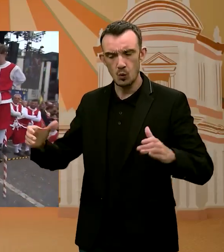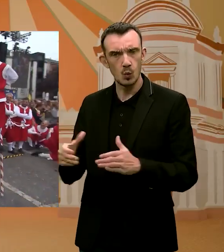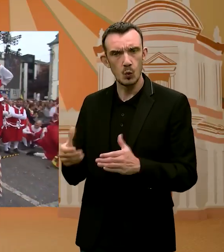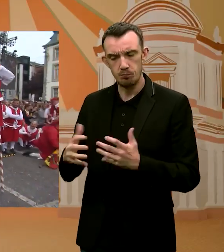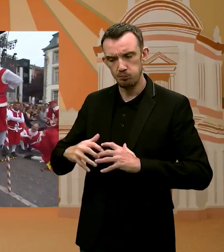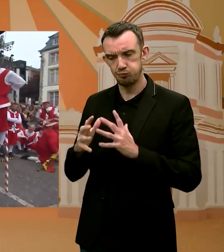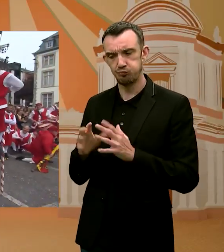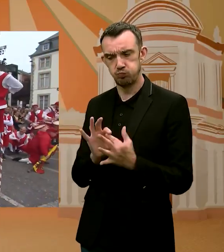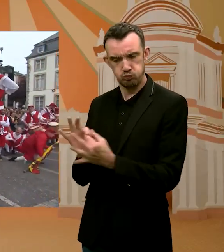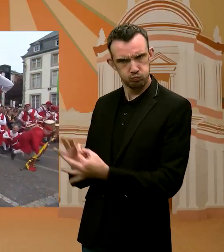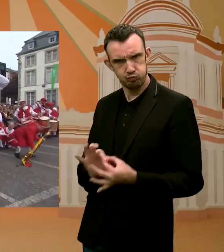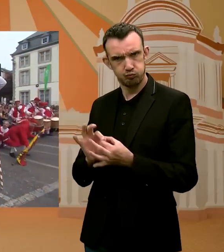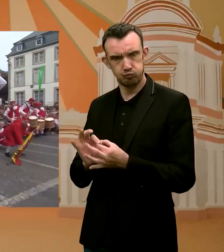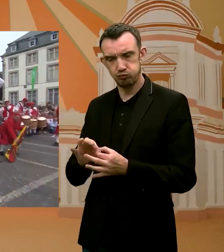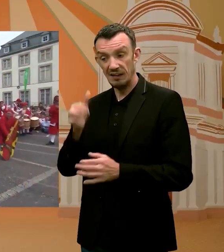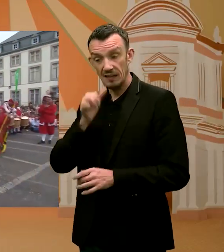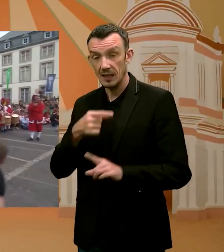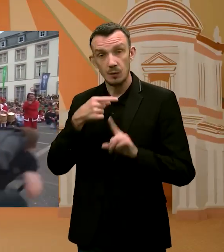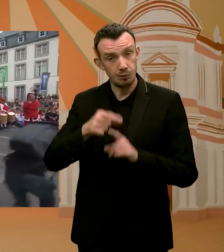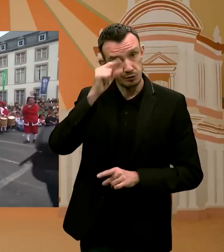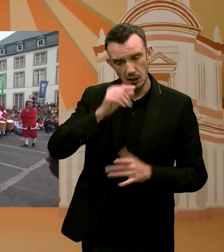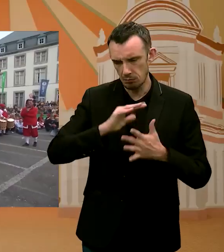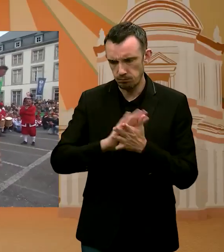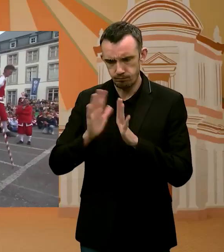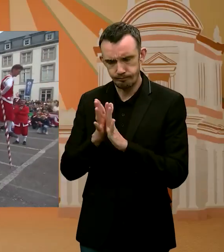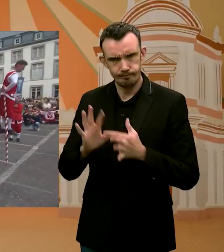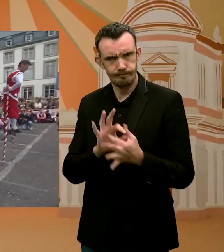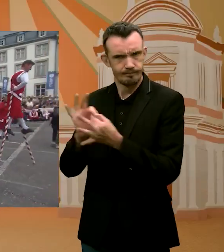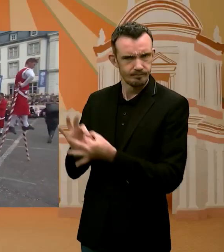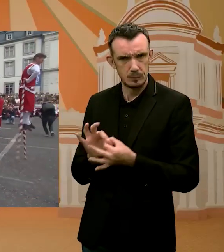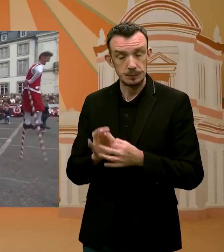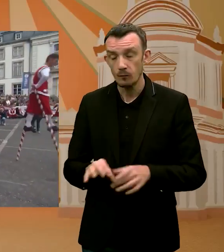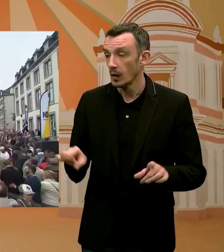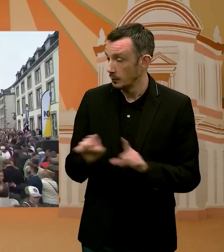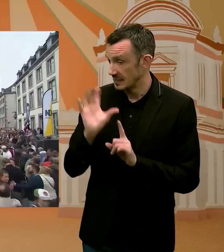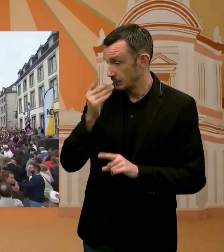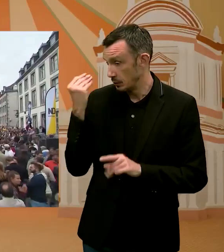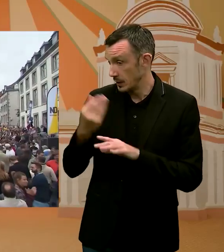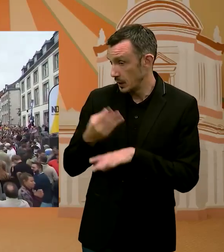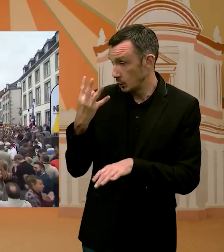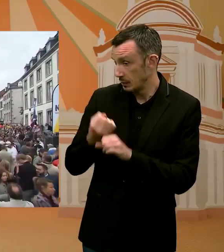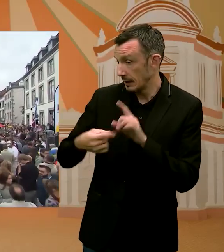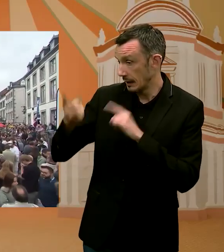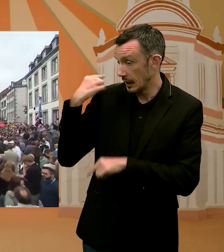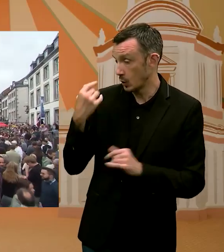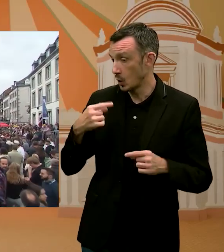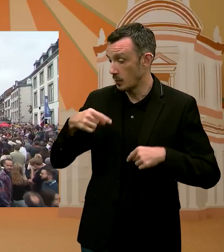soudé, filles et garçons. C'est différent, mais en même temps. Vous avez votre propre joute depuis 4 ans aussi, avec les chasses de